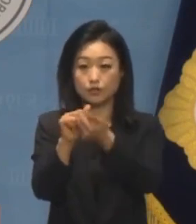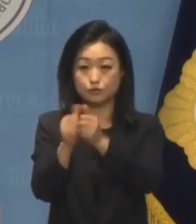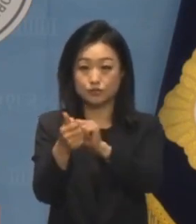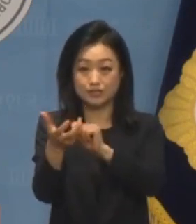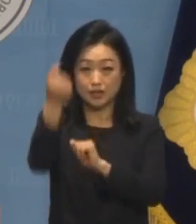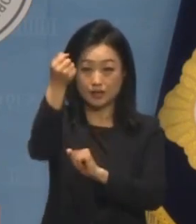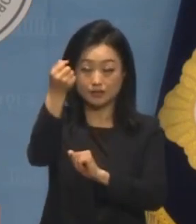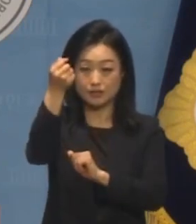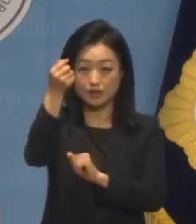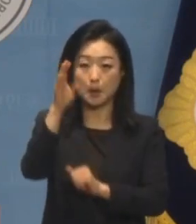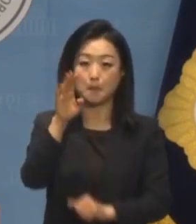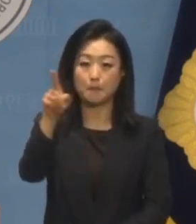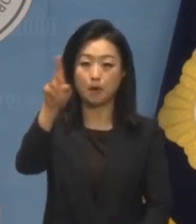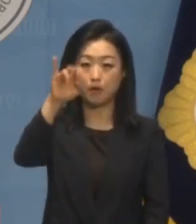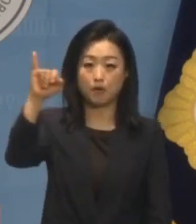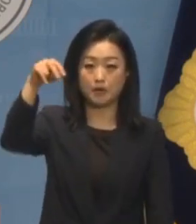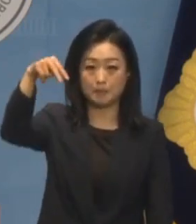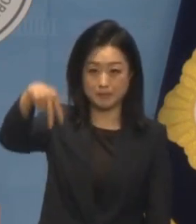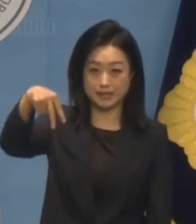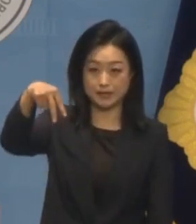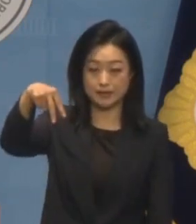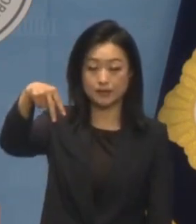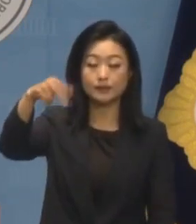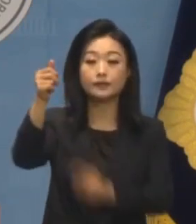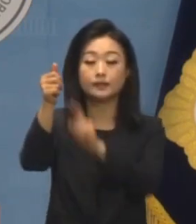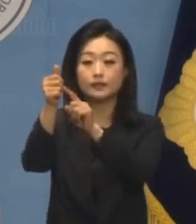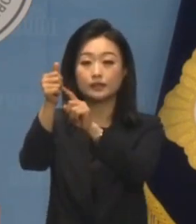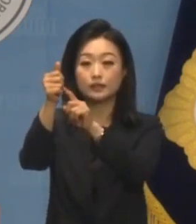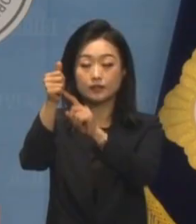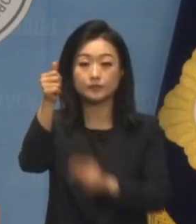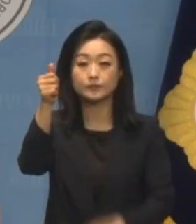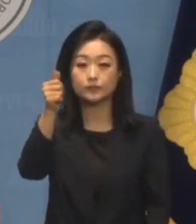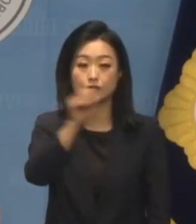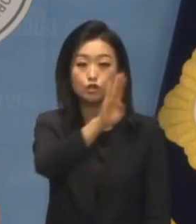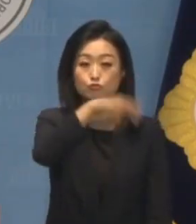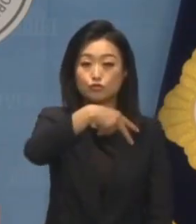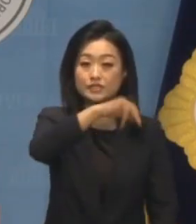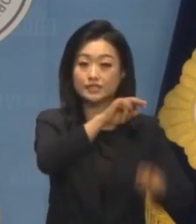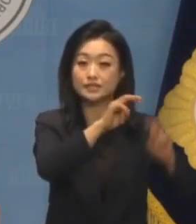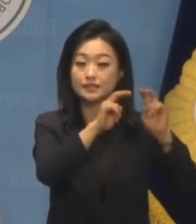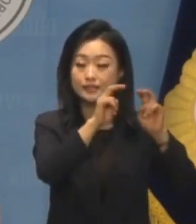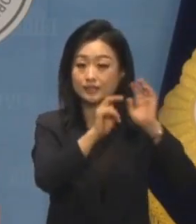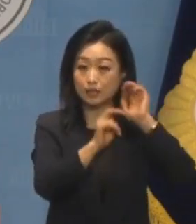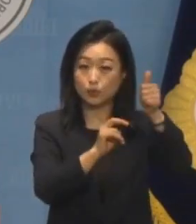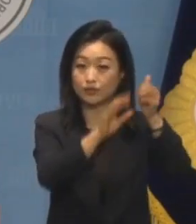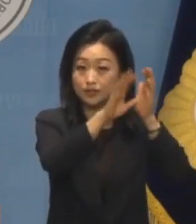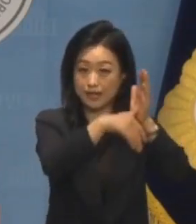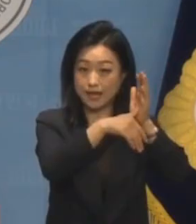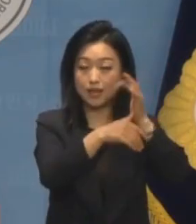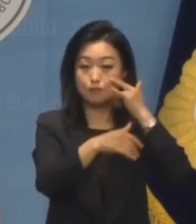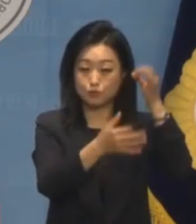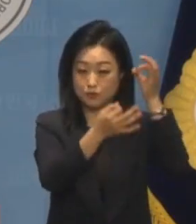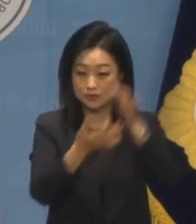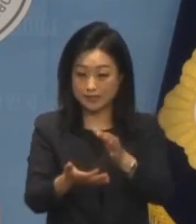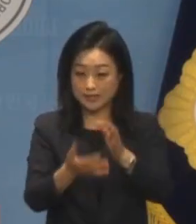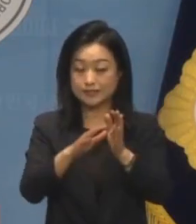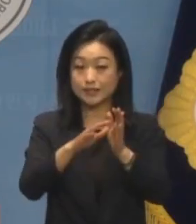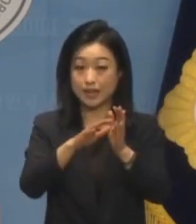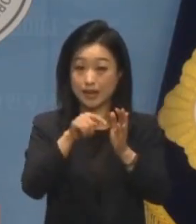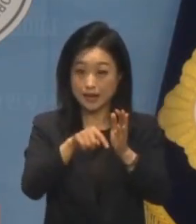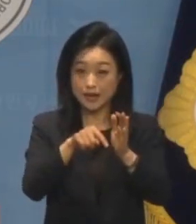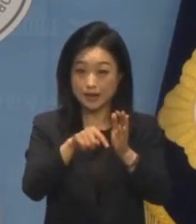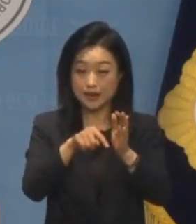버핏입니다. 오렌 버핏은 지난 부시 정권 당시에 나온 상속세 단계적 폐지